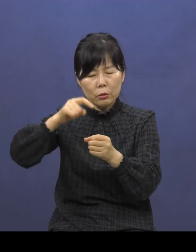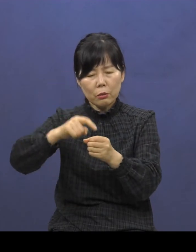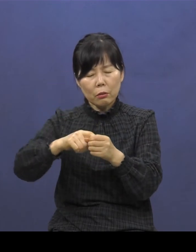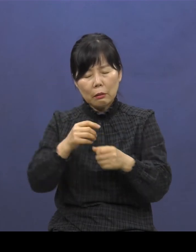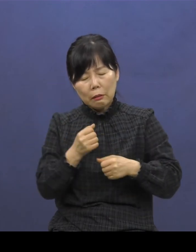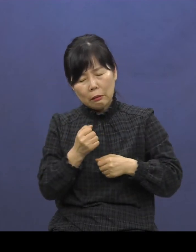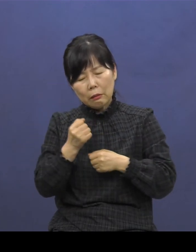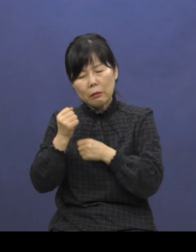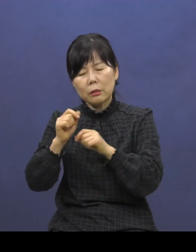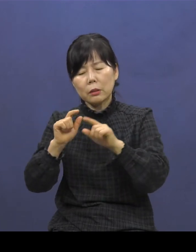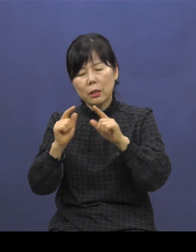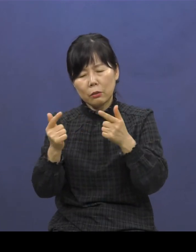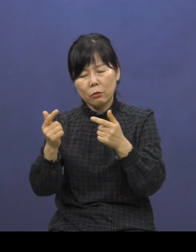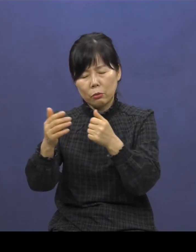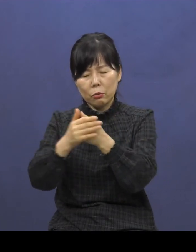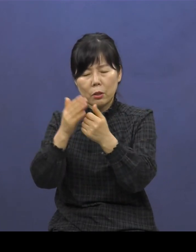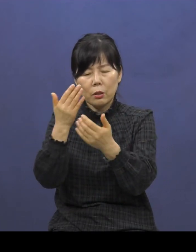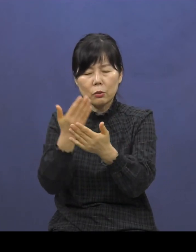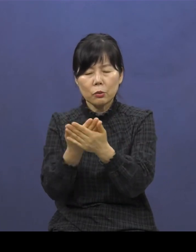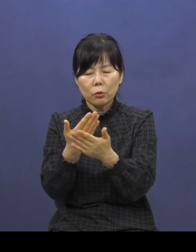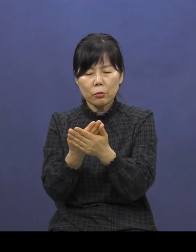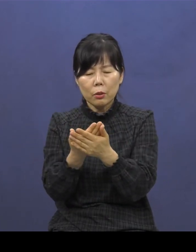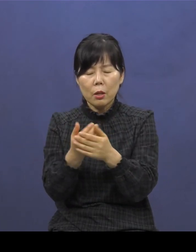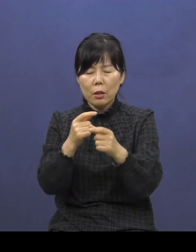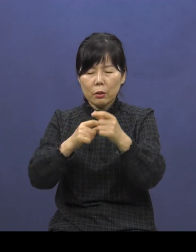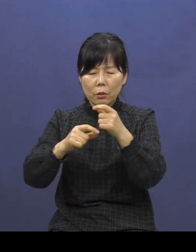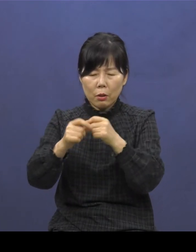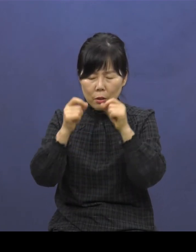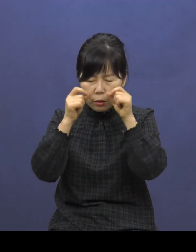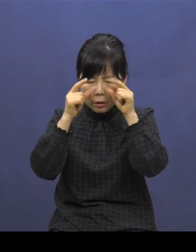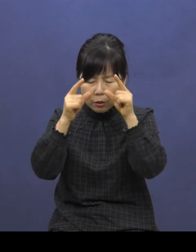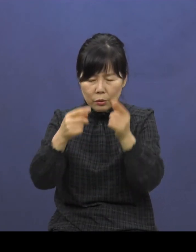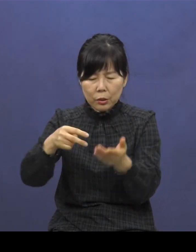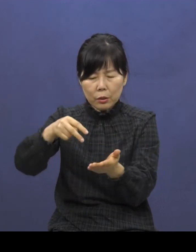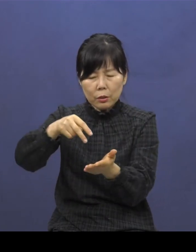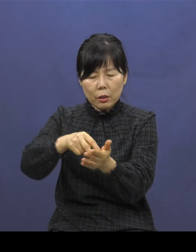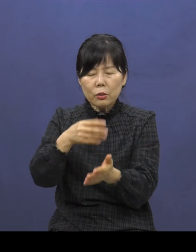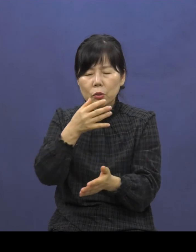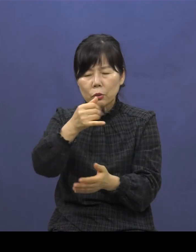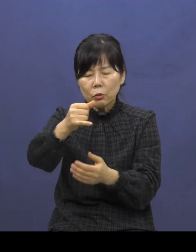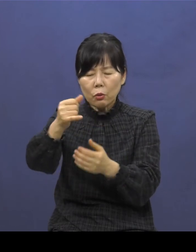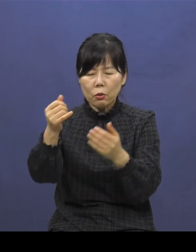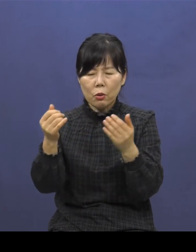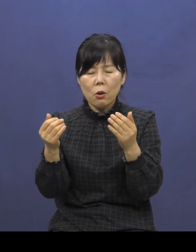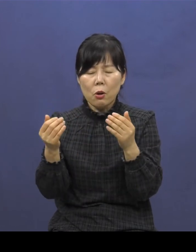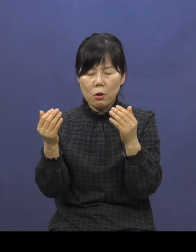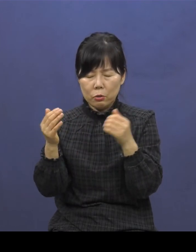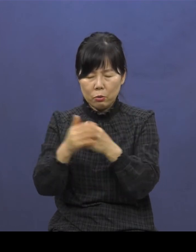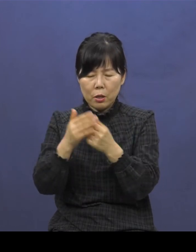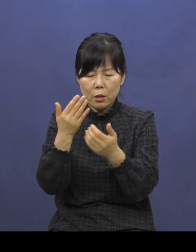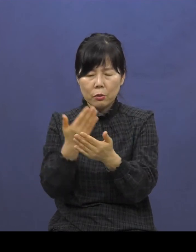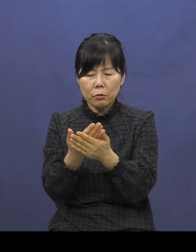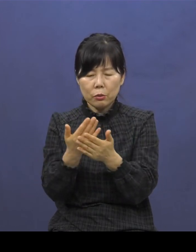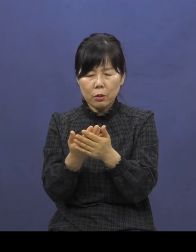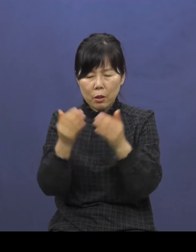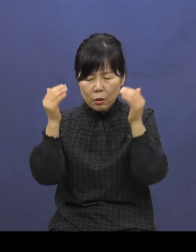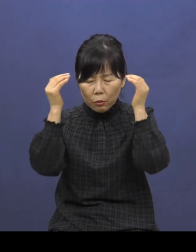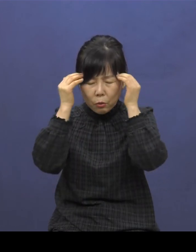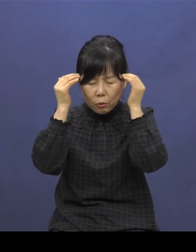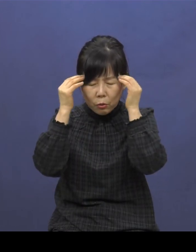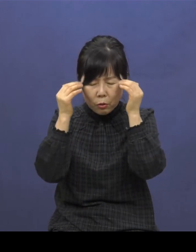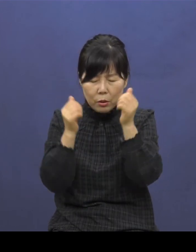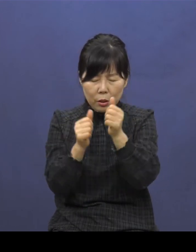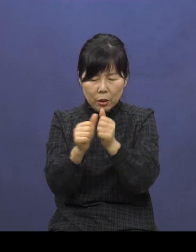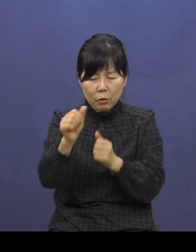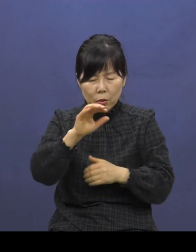정말 영적으로 나태해지거나 느슨해지지 않게 도와주시고 더욱 깨어 일어날 수 있도록 역사하여 주시옵소서.